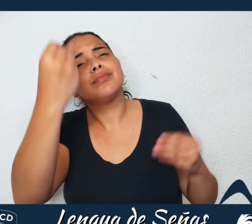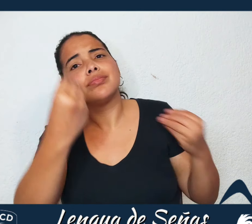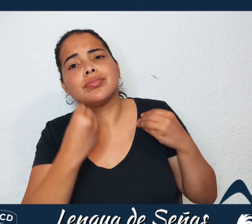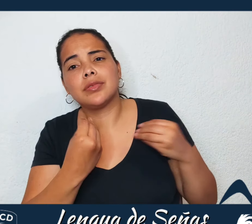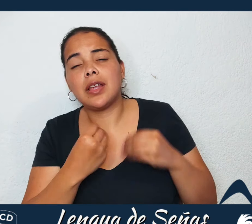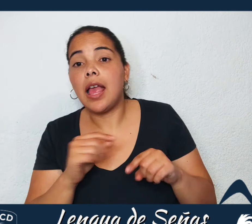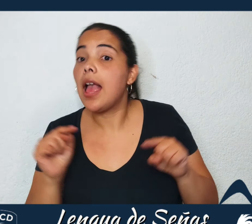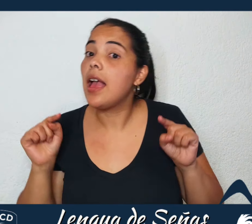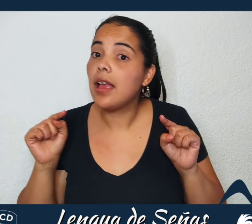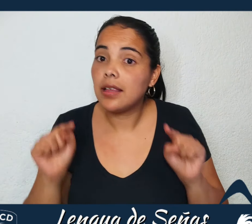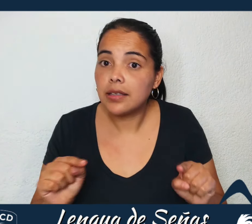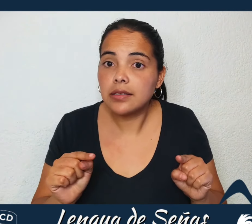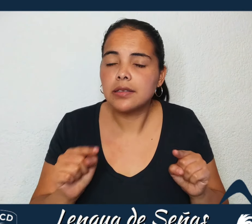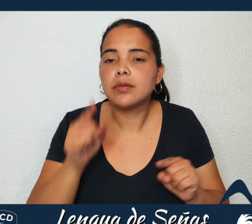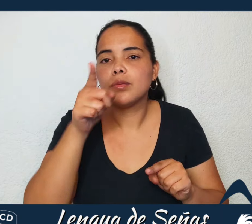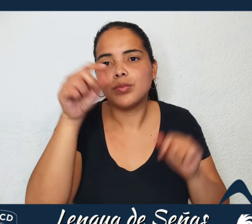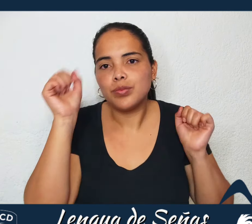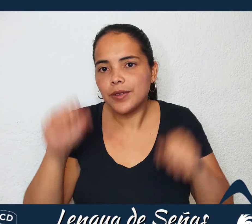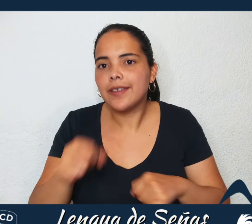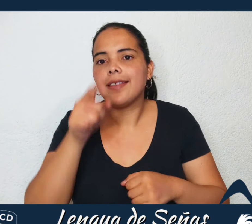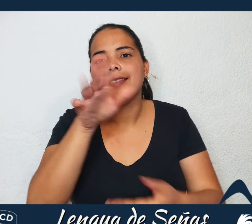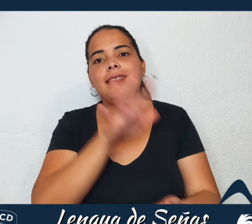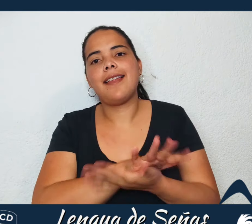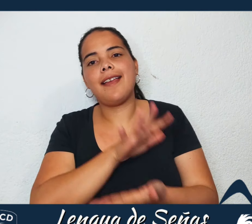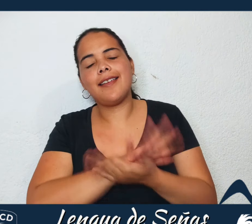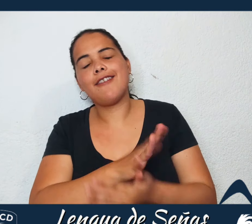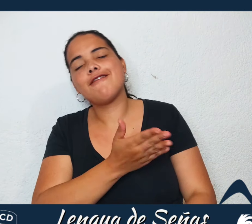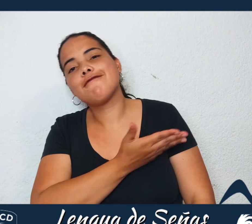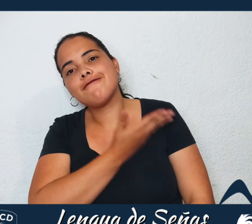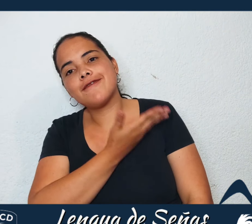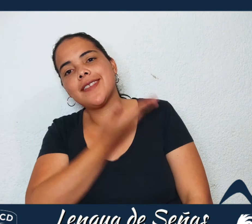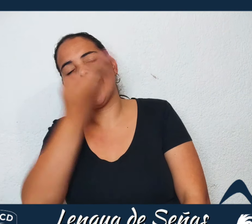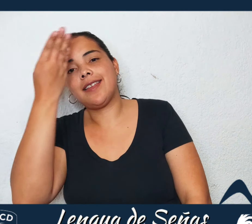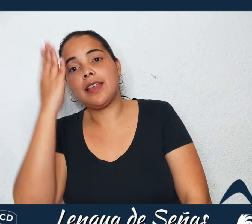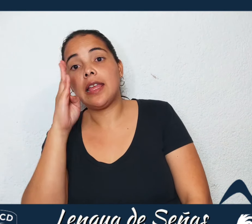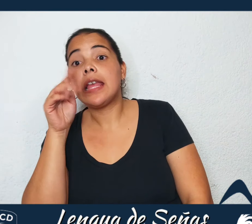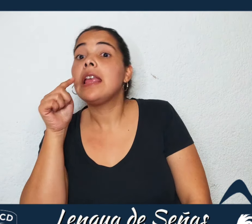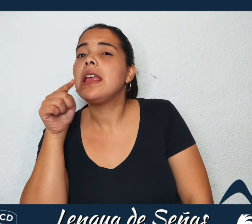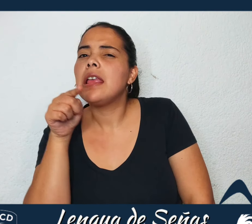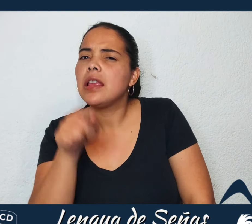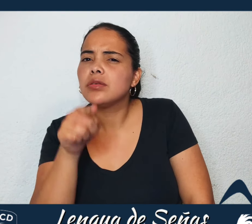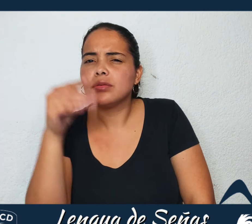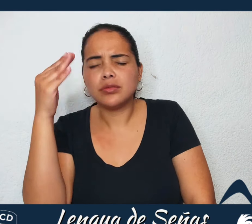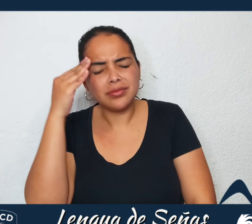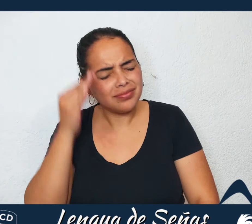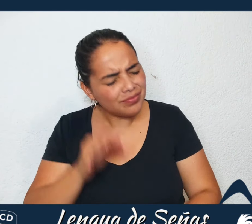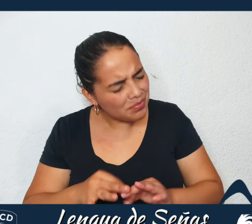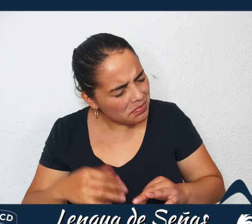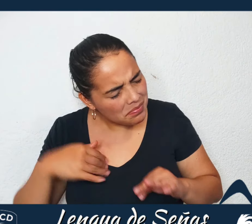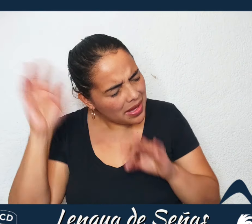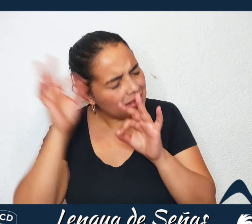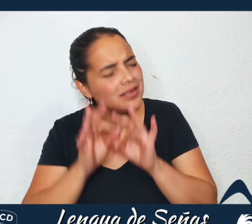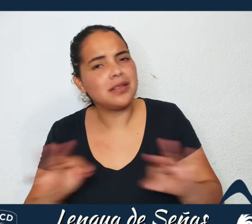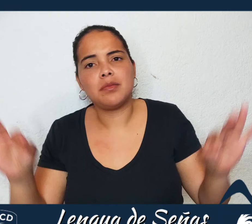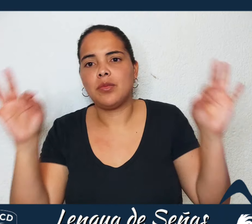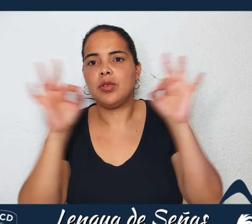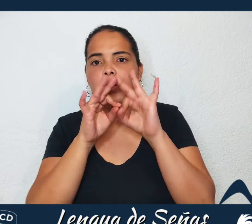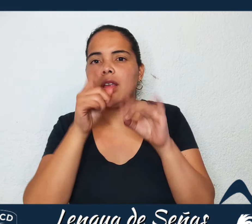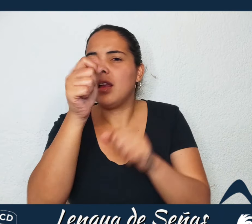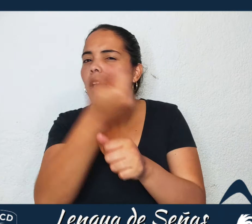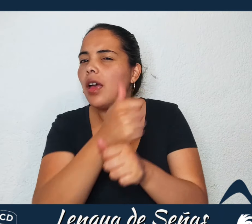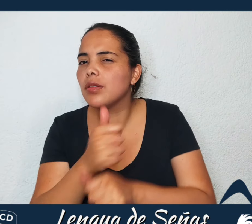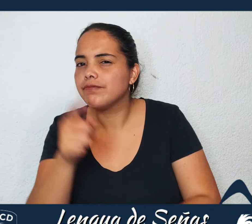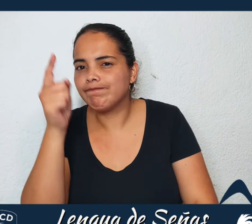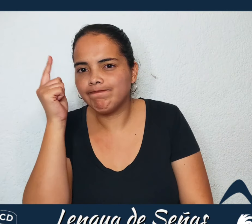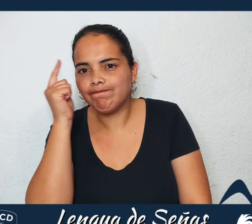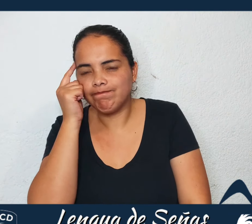dicho. Y ahí pueden descansar ustedes. Ese es el principio teológico en el cual